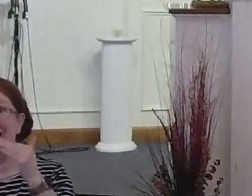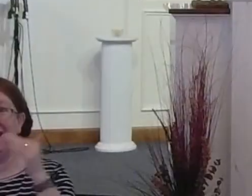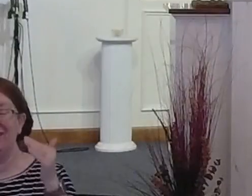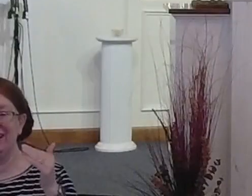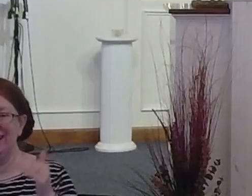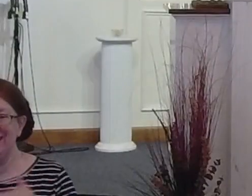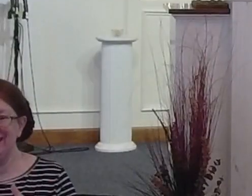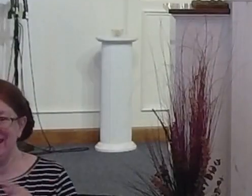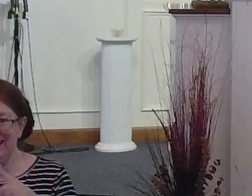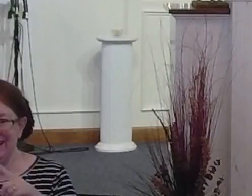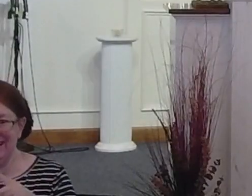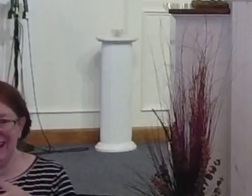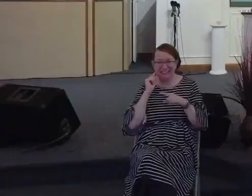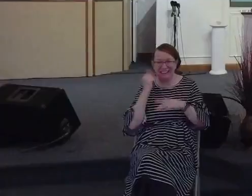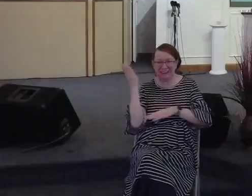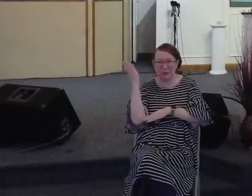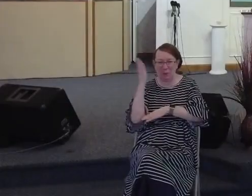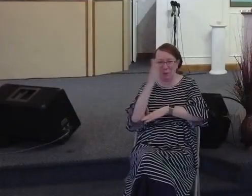un algodón dulce,